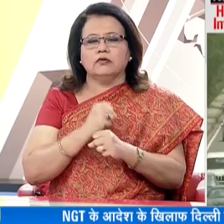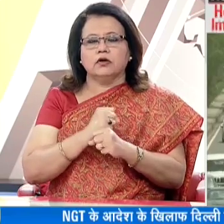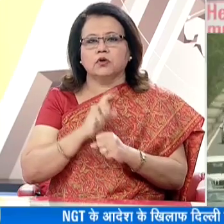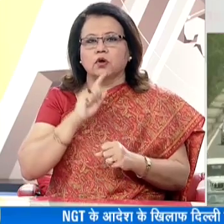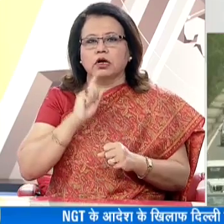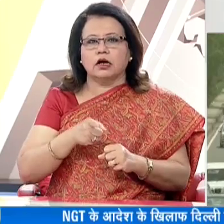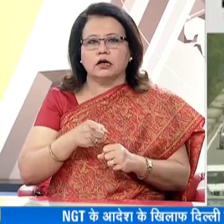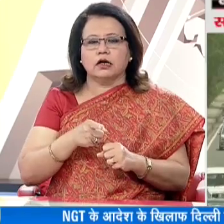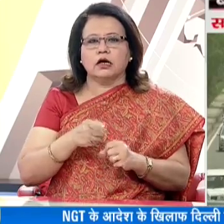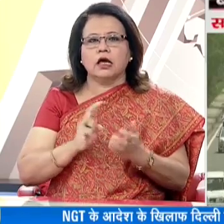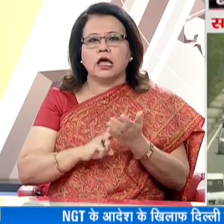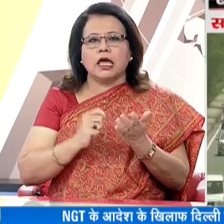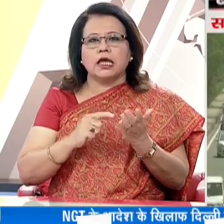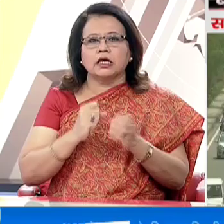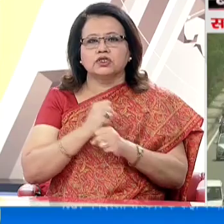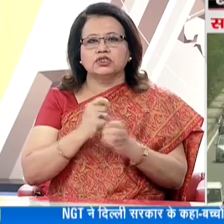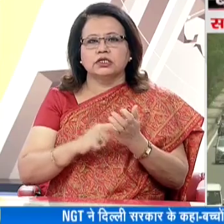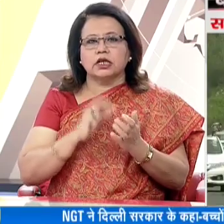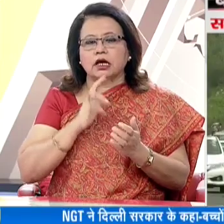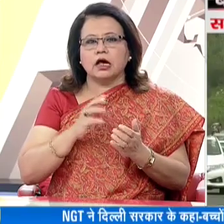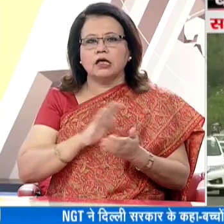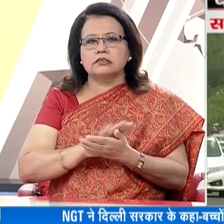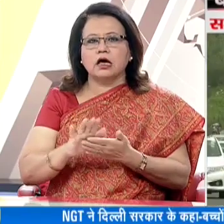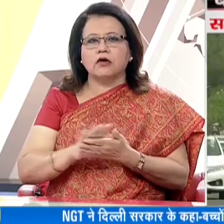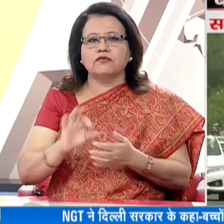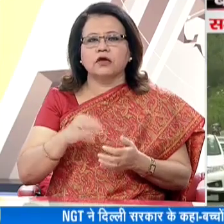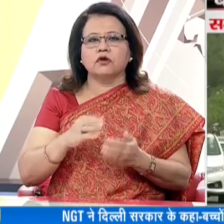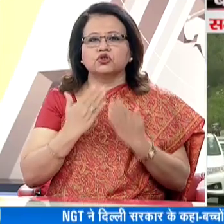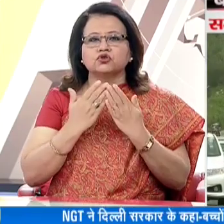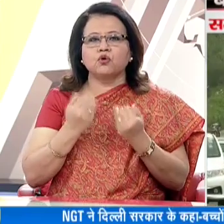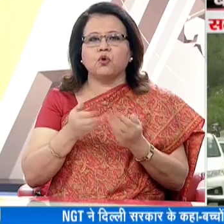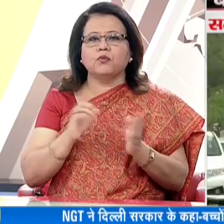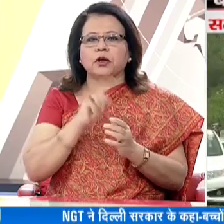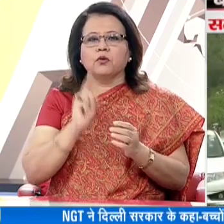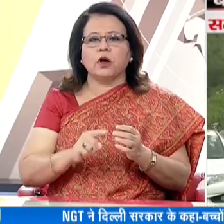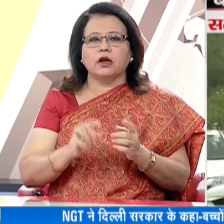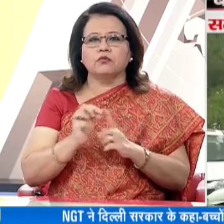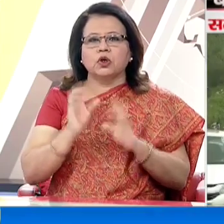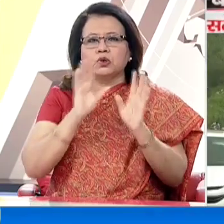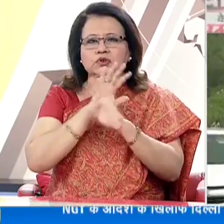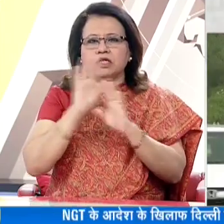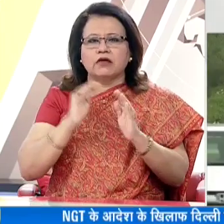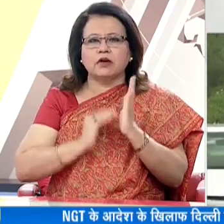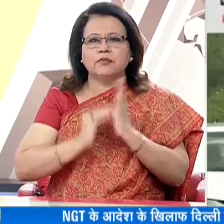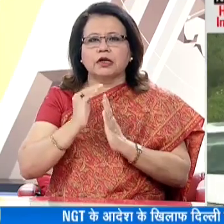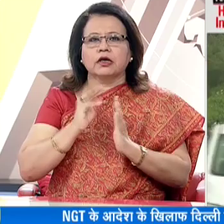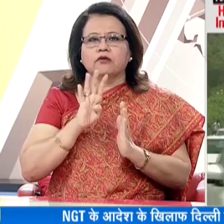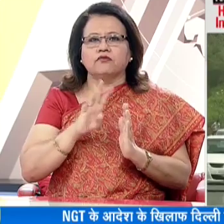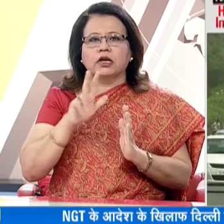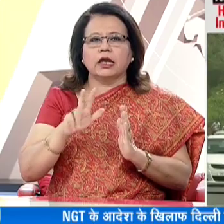फटकार लगाई। एनजीटी ने कहा कि जब हालात सुधरे नहीं तो स्कूल क्यों खोला गया? पोल्यूशन लेवल बढ़ने के 48 घंटे